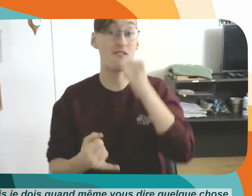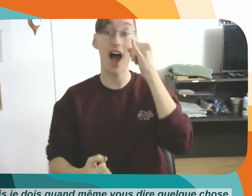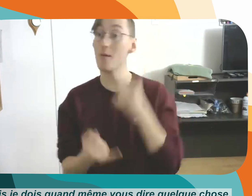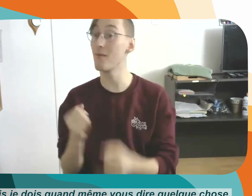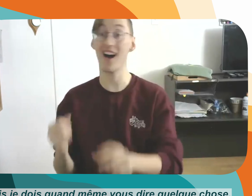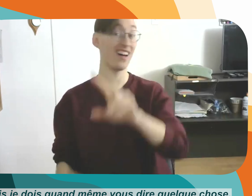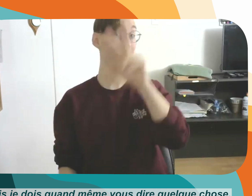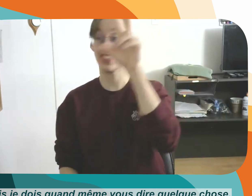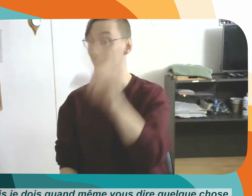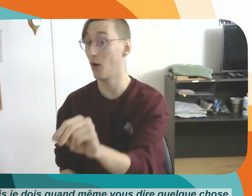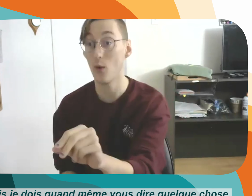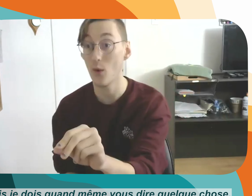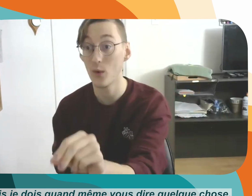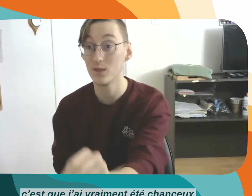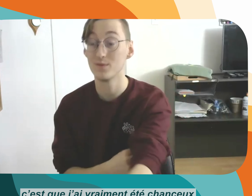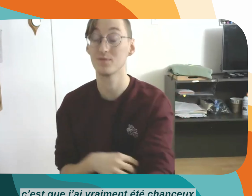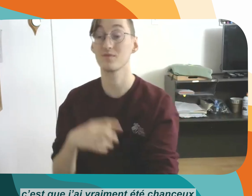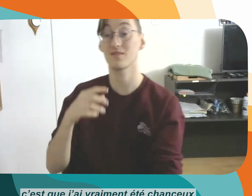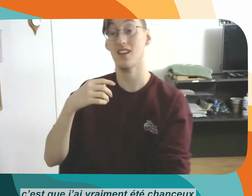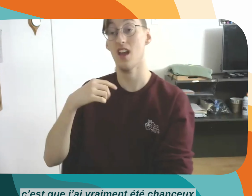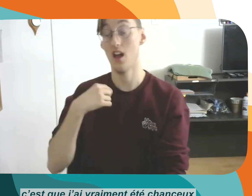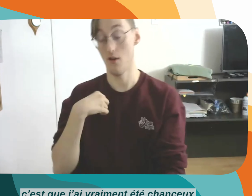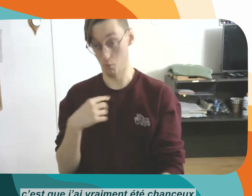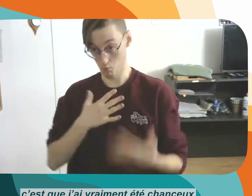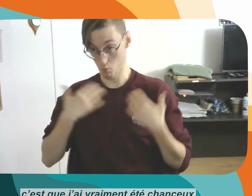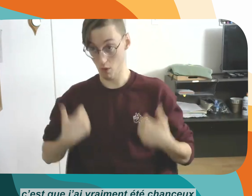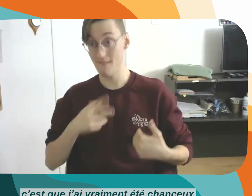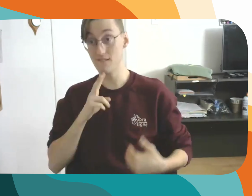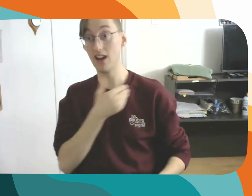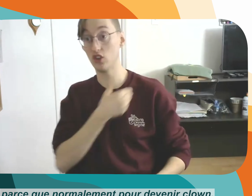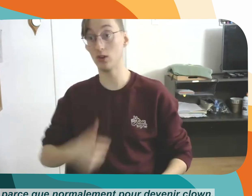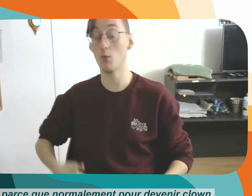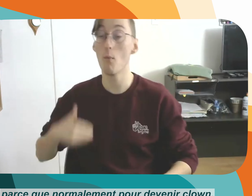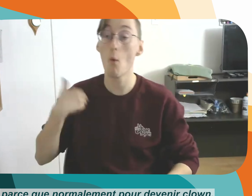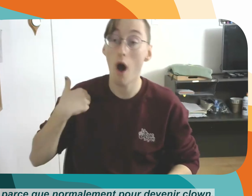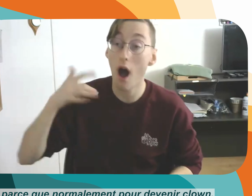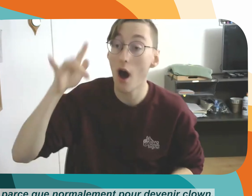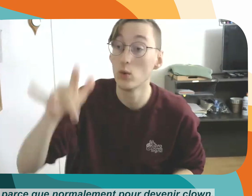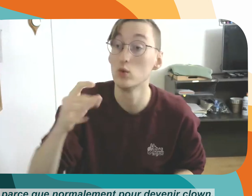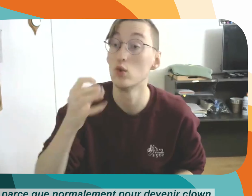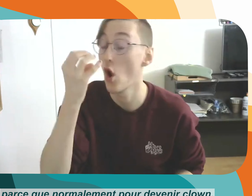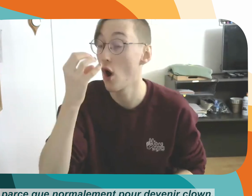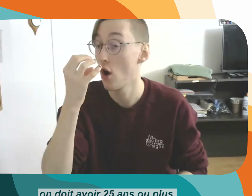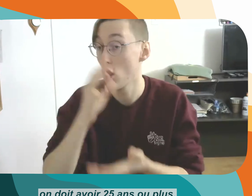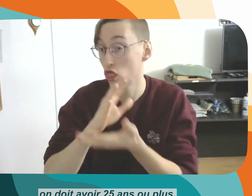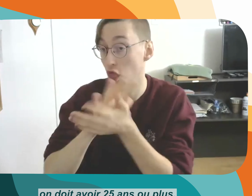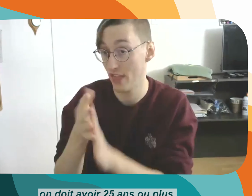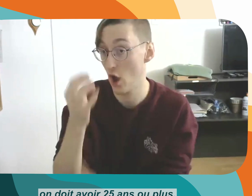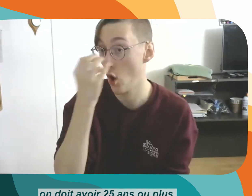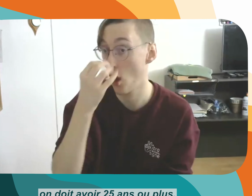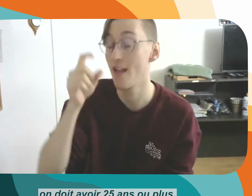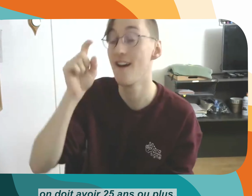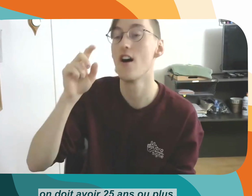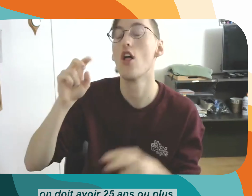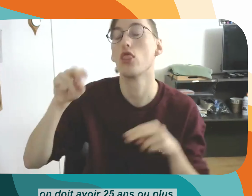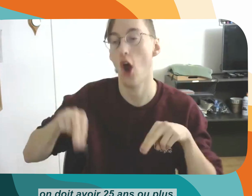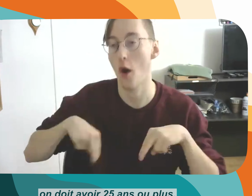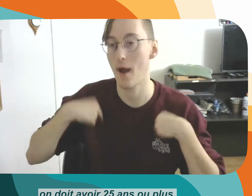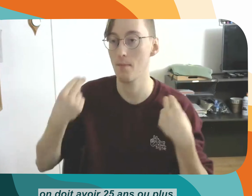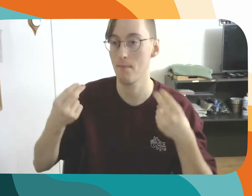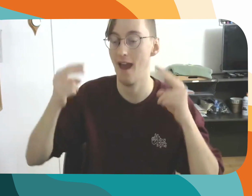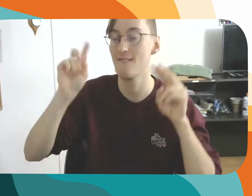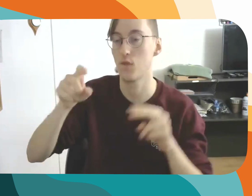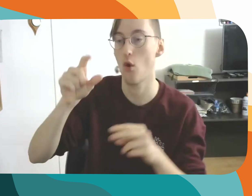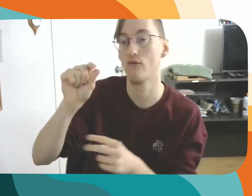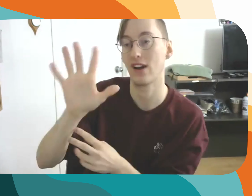Mais je dois quand même vous dire quelque chose, c'est que j'ai vraiment été chanceux parce que normalement, pour devenir clown, on doit avoir 25 ans ou